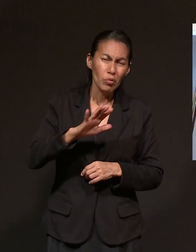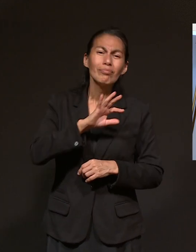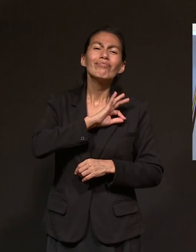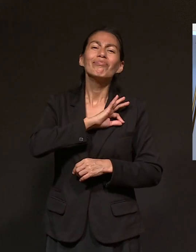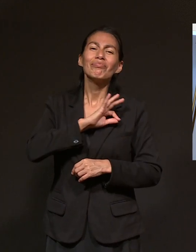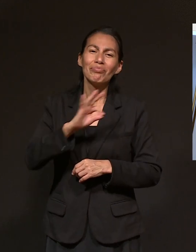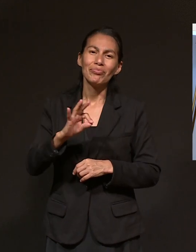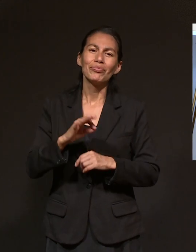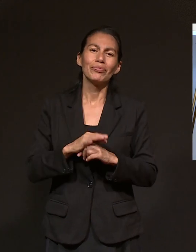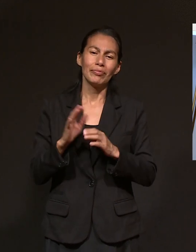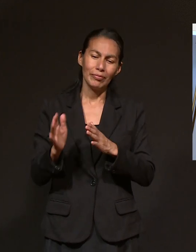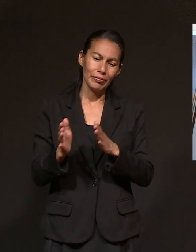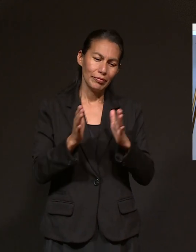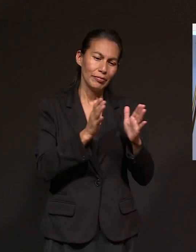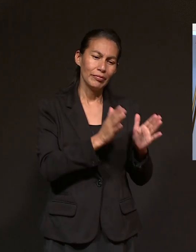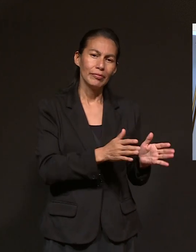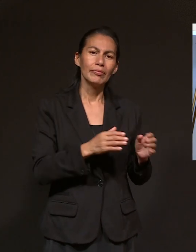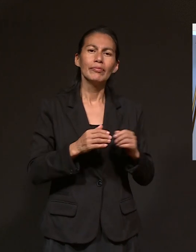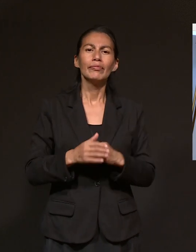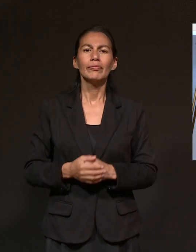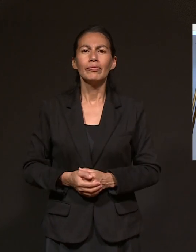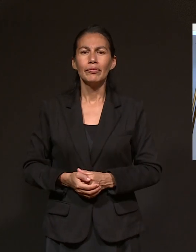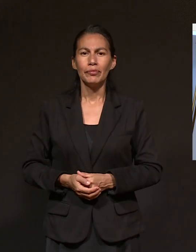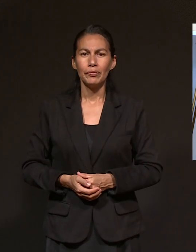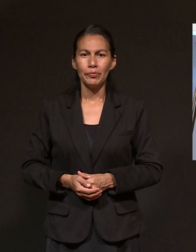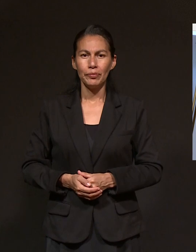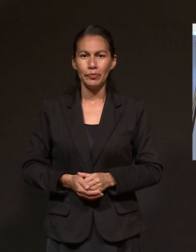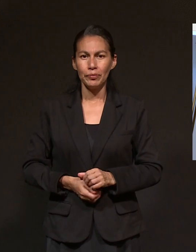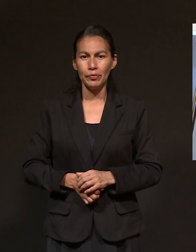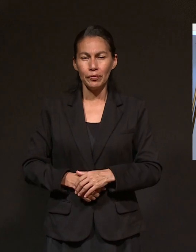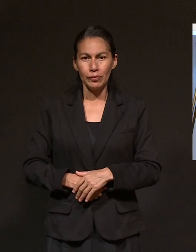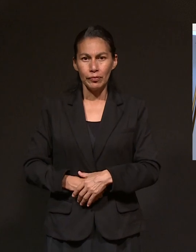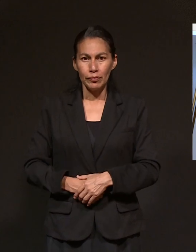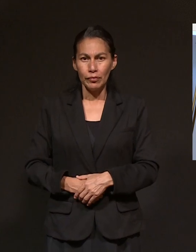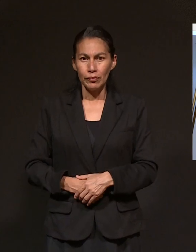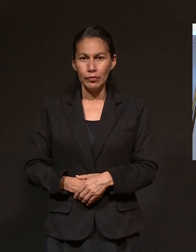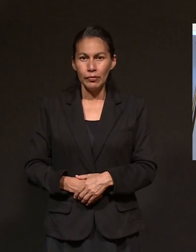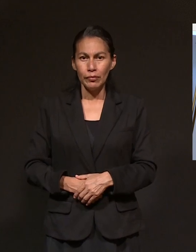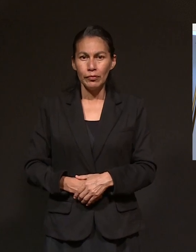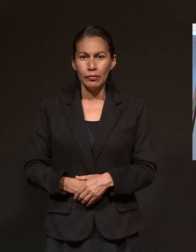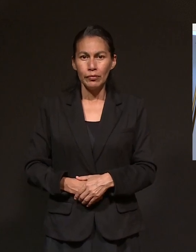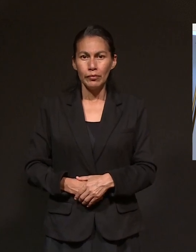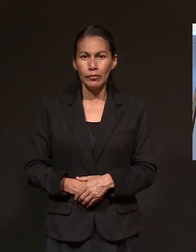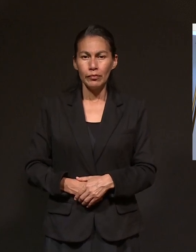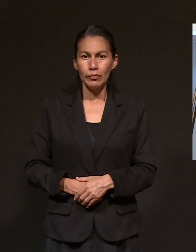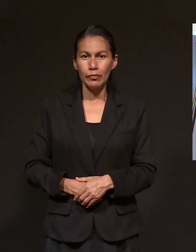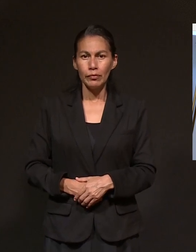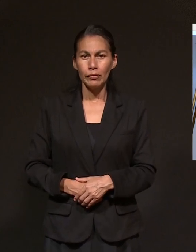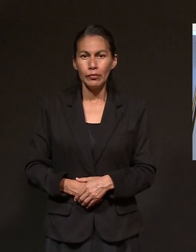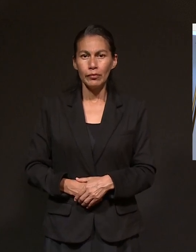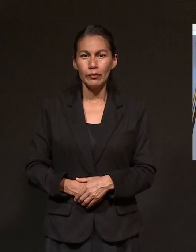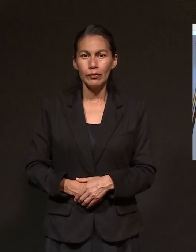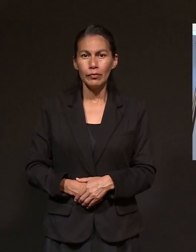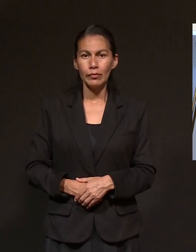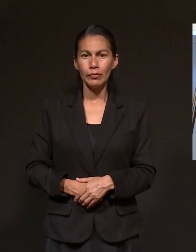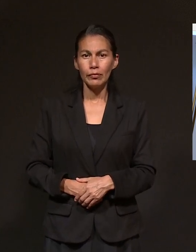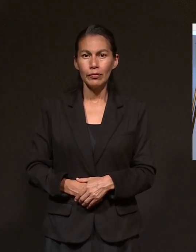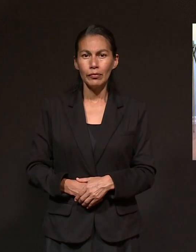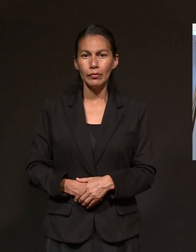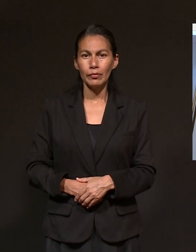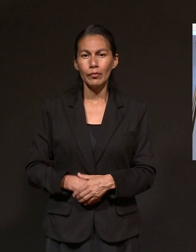es imposible Tenemos también Los siguientes